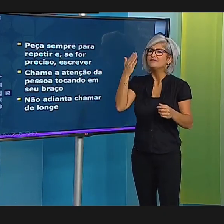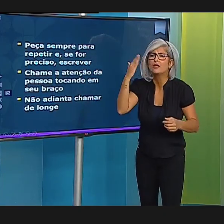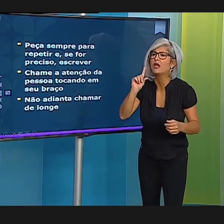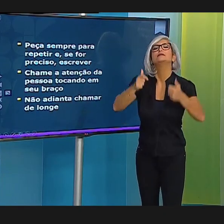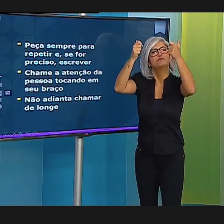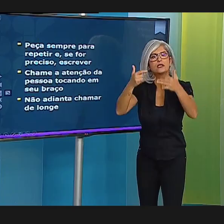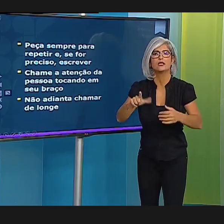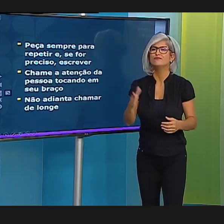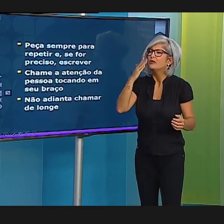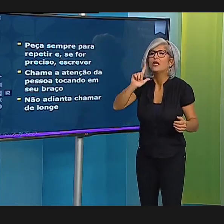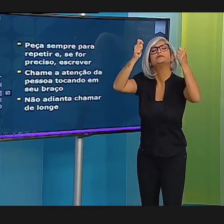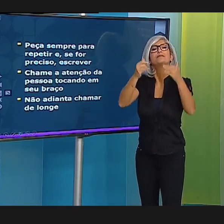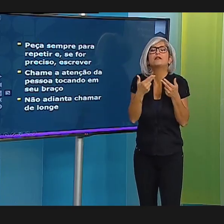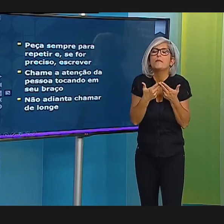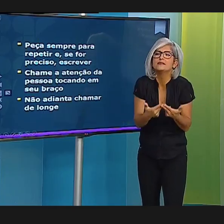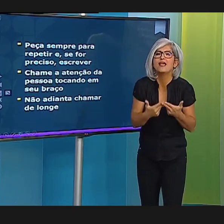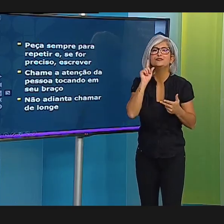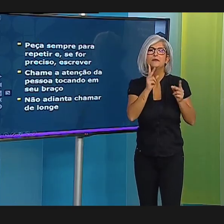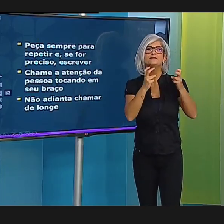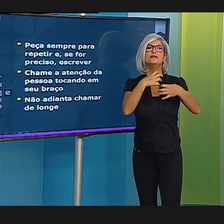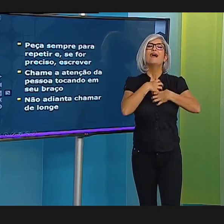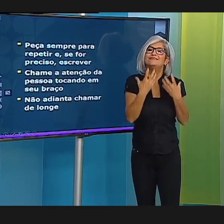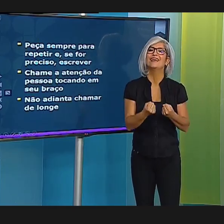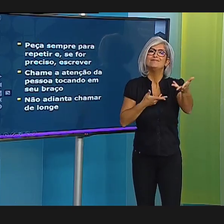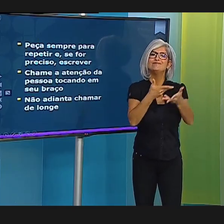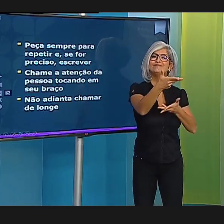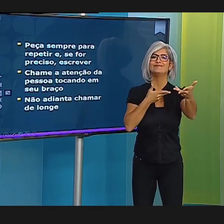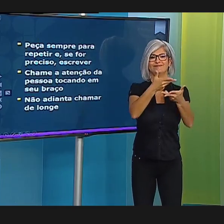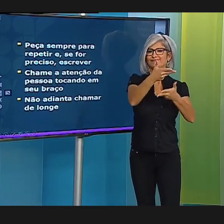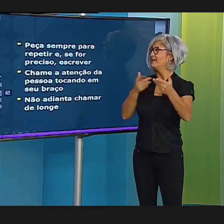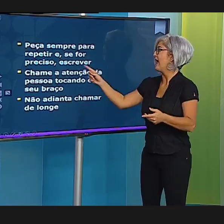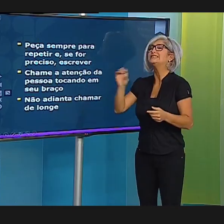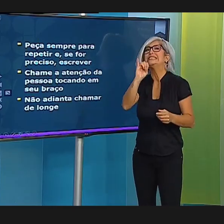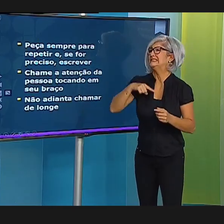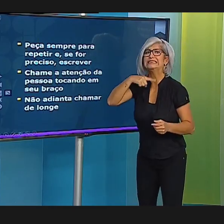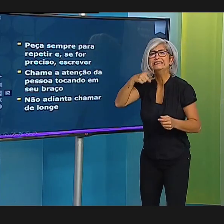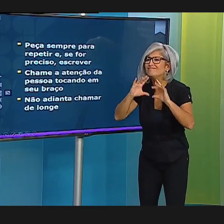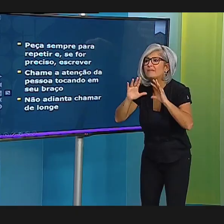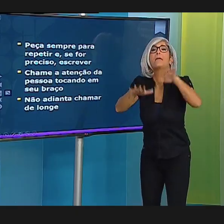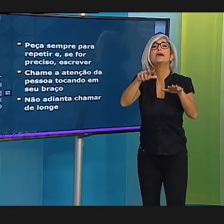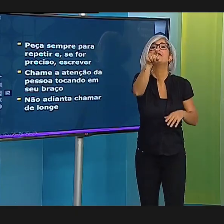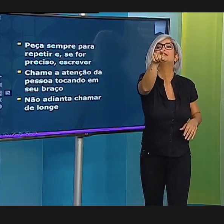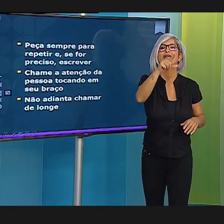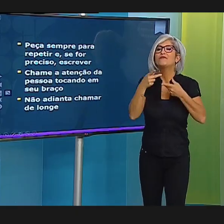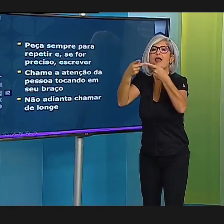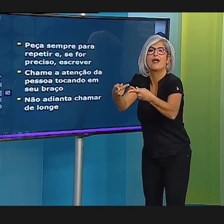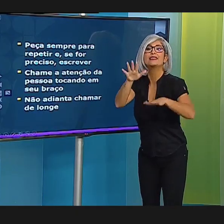comunicação, é preciso que haja bastante calma. Se for necessário, com muita paciência, repetir o que quer se falar, a informação que quer dar. Caso não haja sucesso nessa